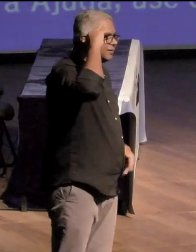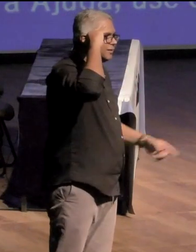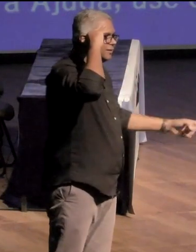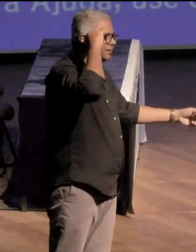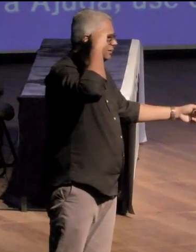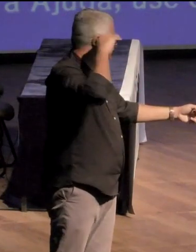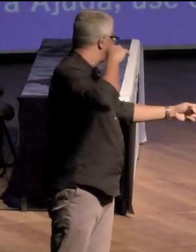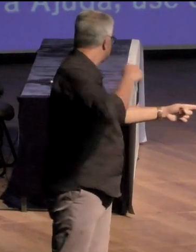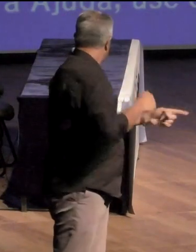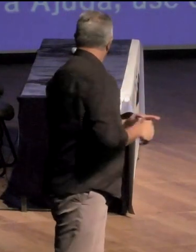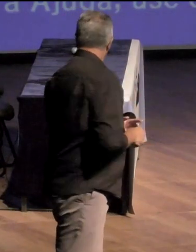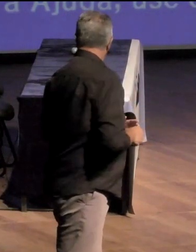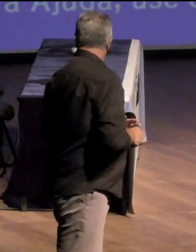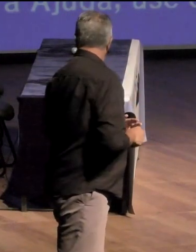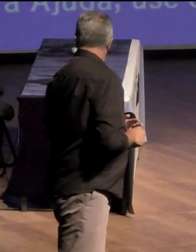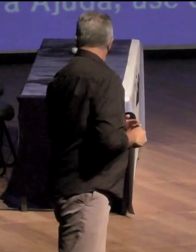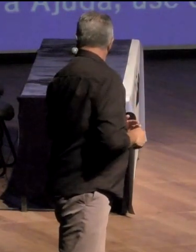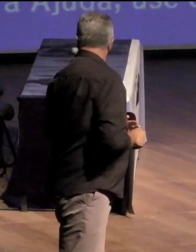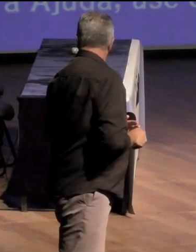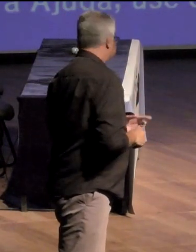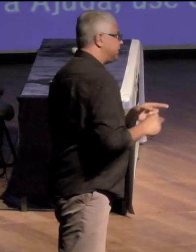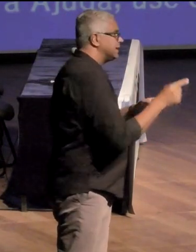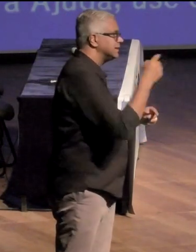a nutricionista tem